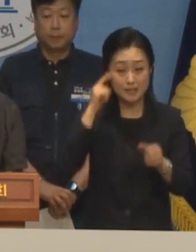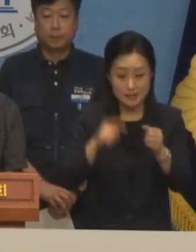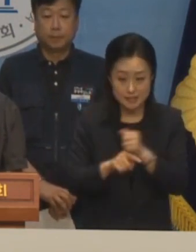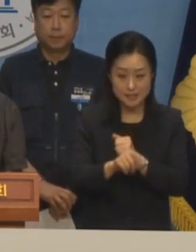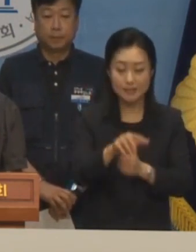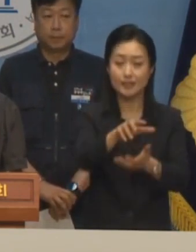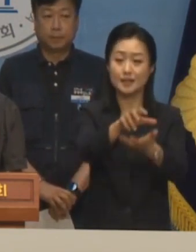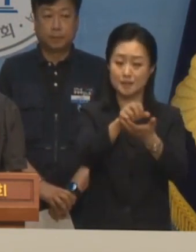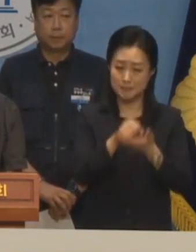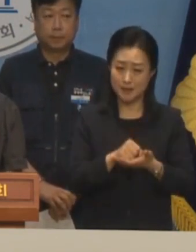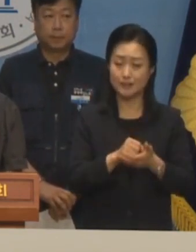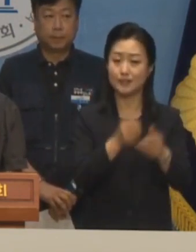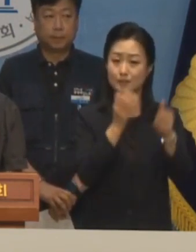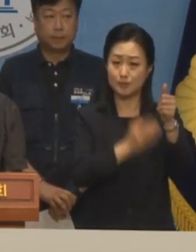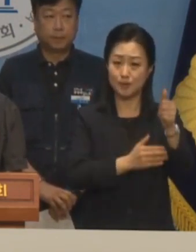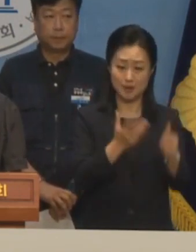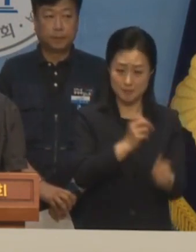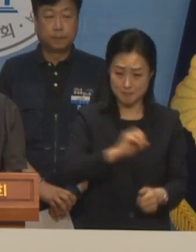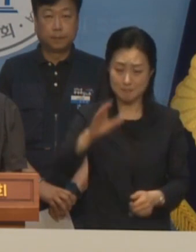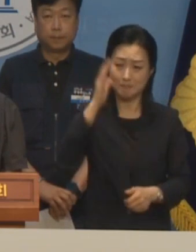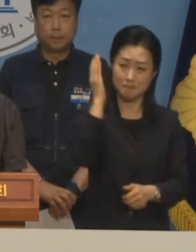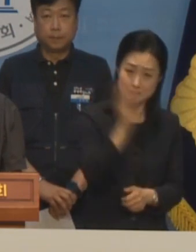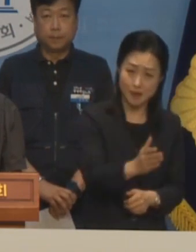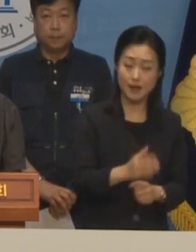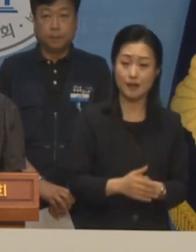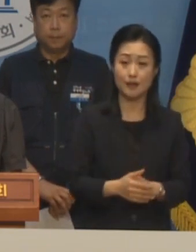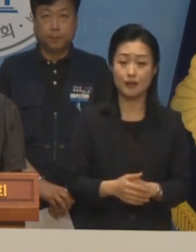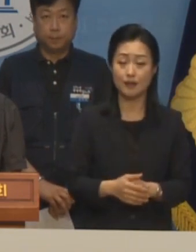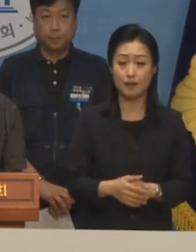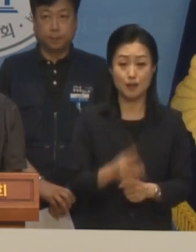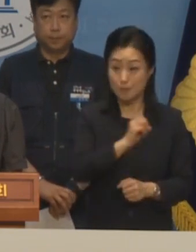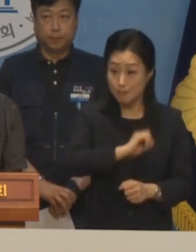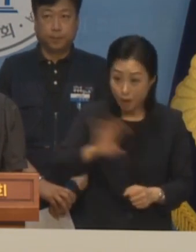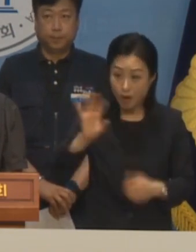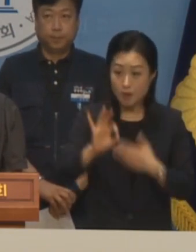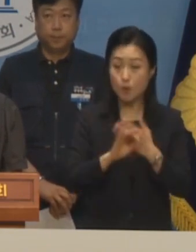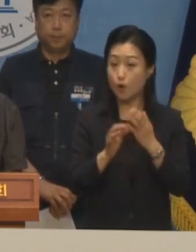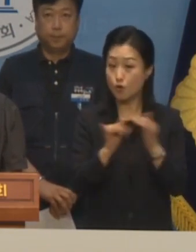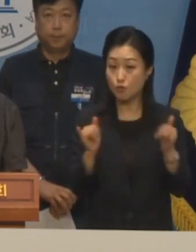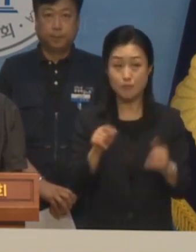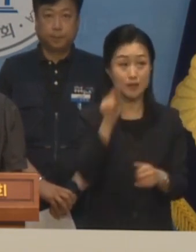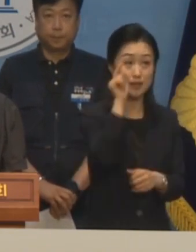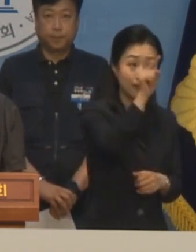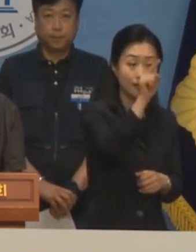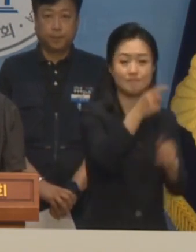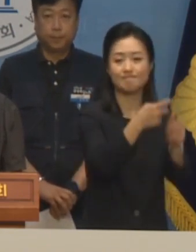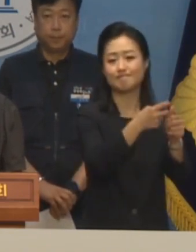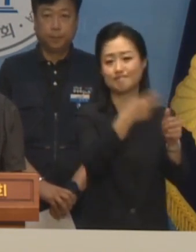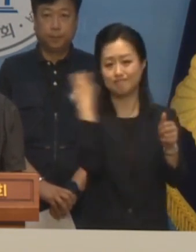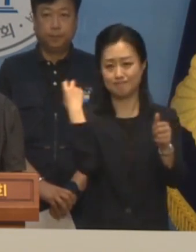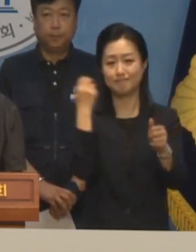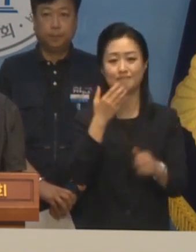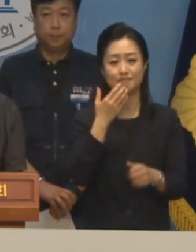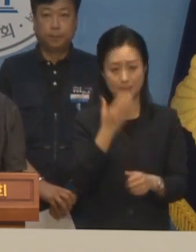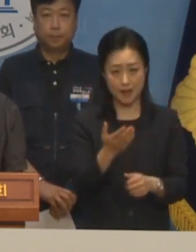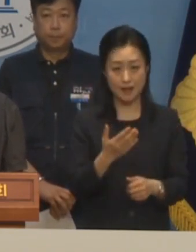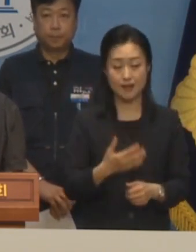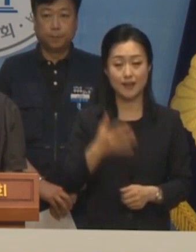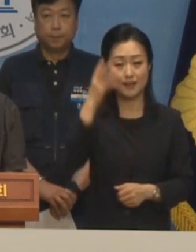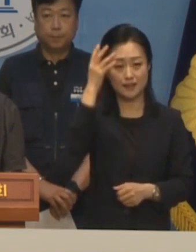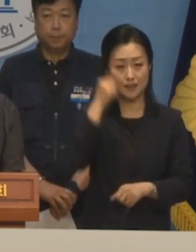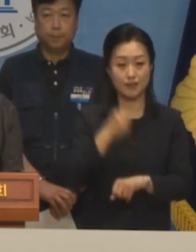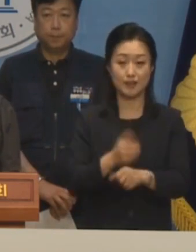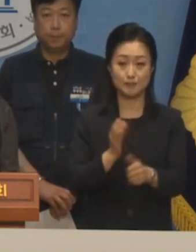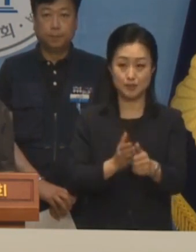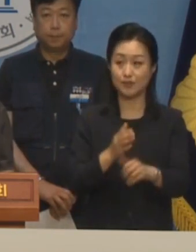뜻을 헌신짝처럼 내던져버린다면 마침내 국민들이 윤석열 정권을 그리 대할 것임을 잊지 말아야